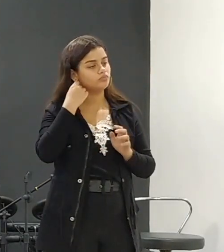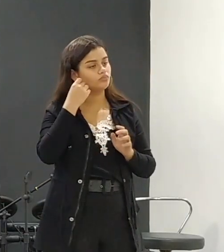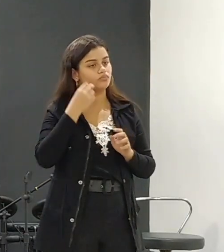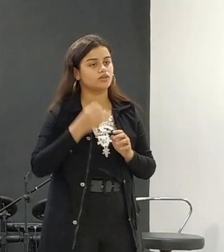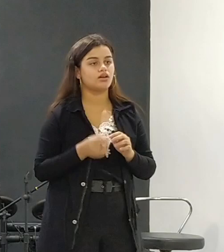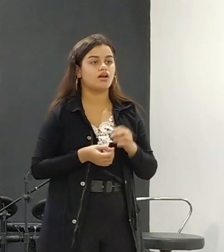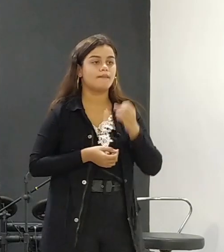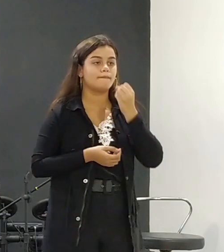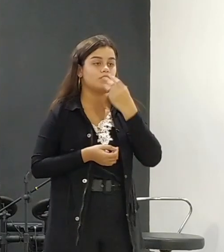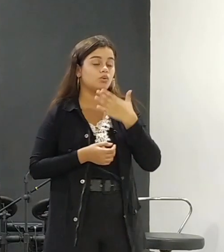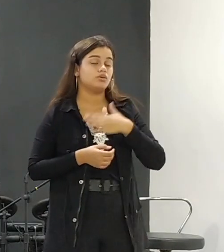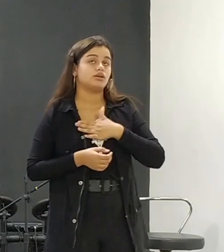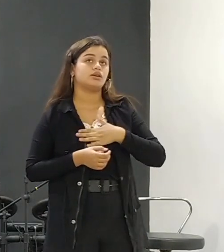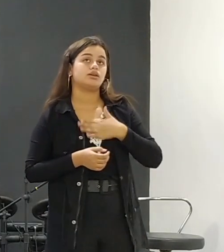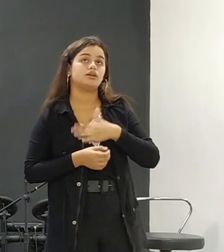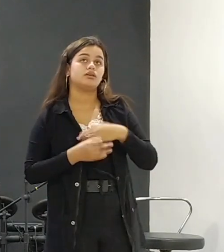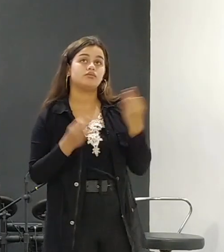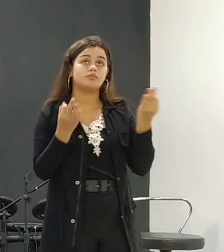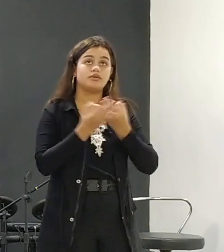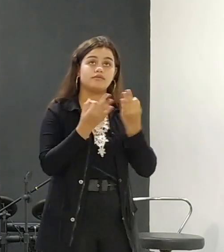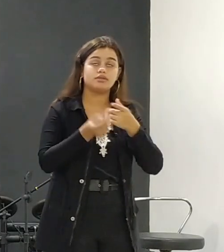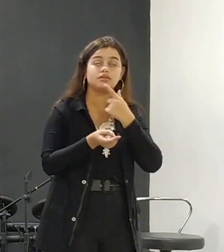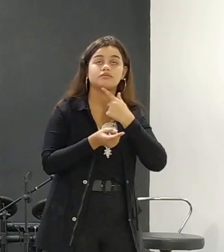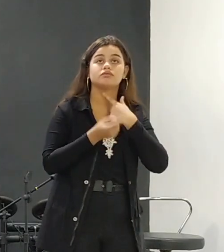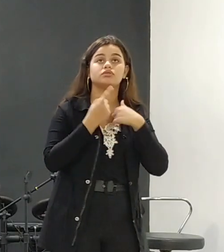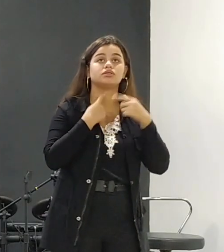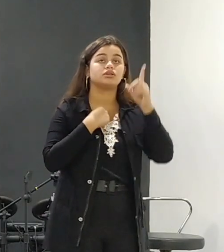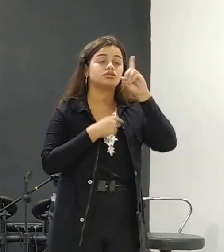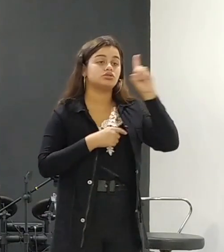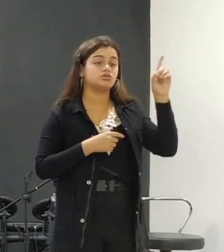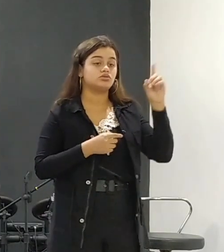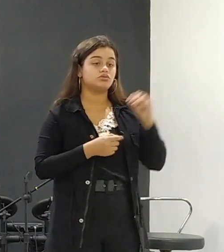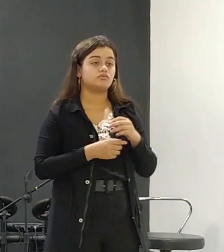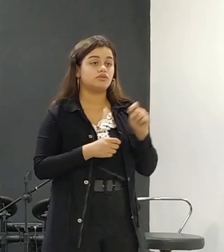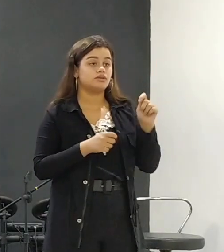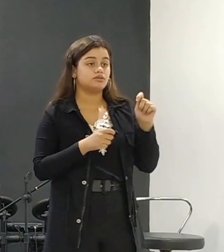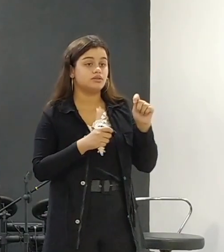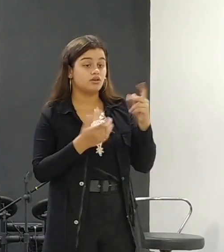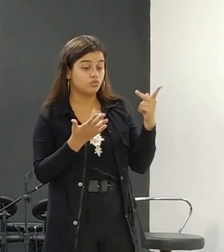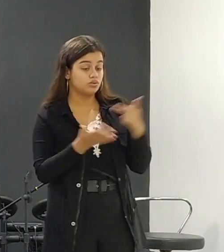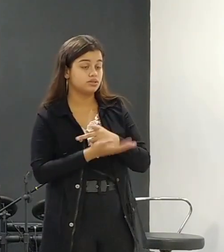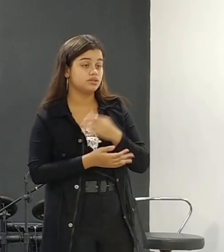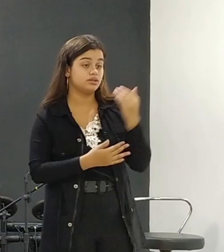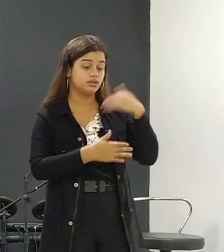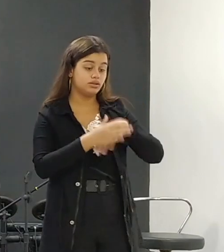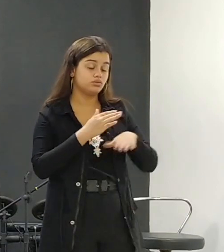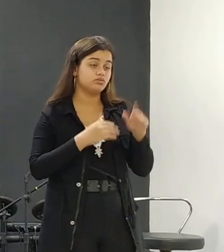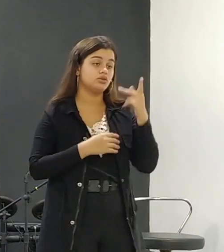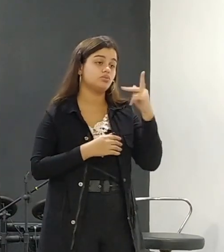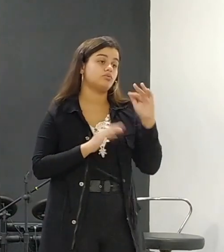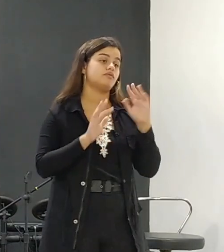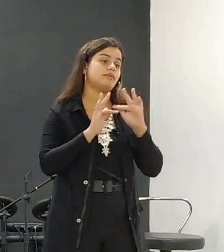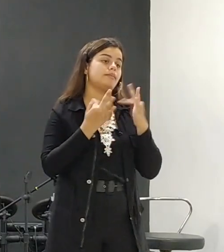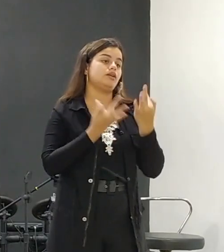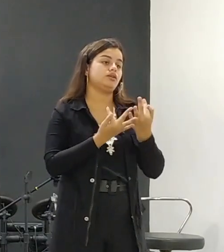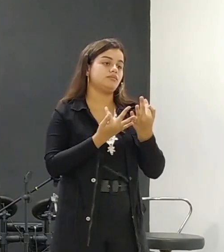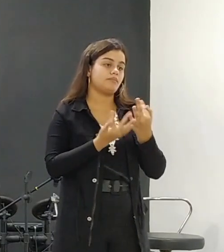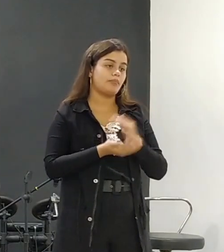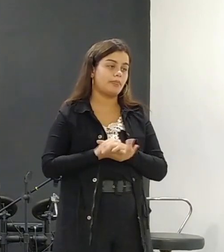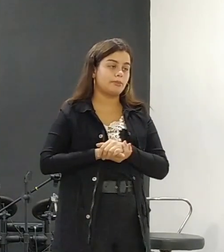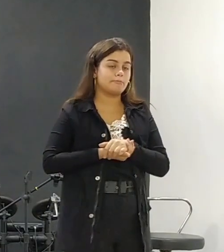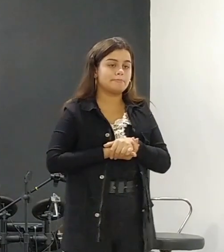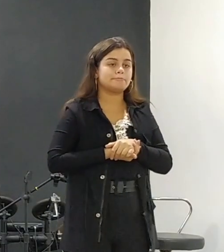boa, a agradável e perfeita vontade de Deus vai se cumprir dentro da sua família. Amém? É dessa forma que vai